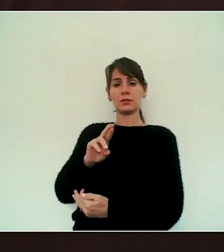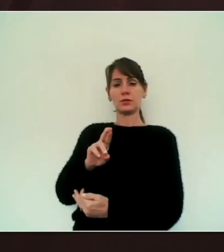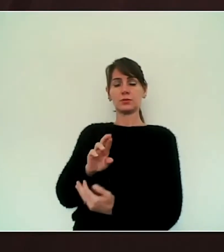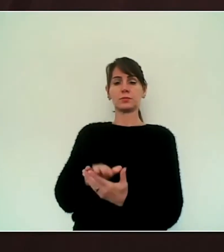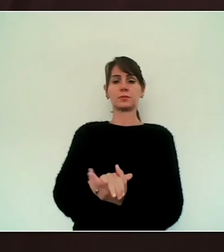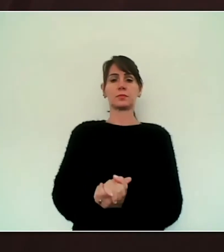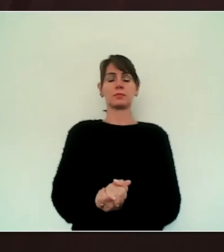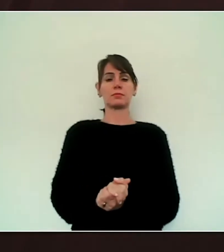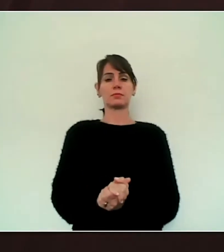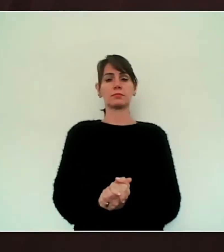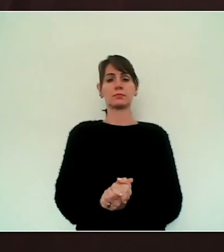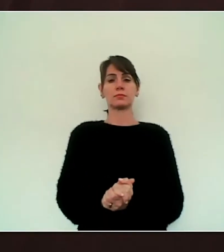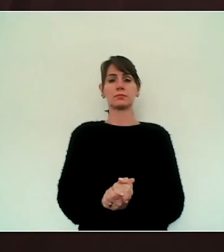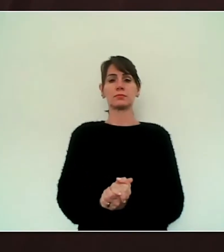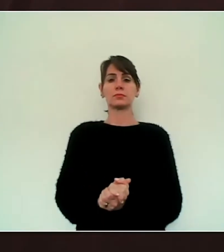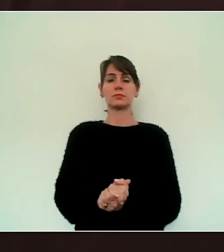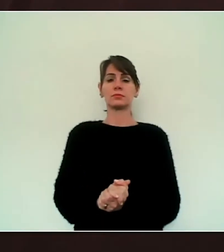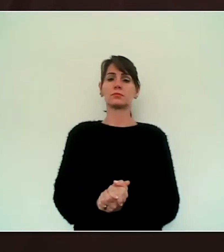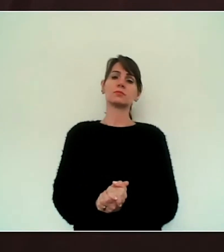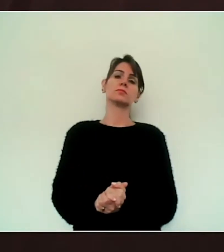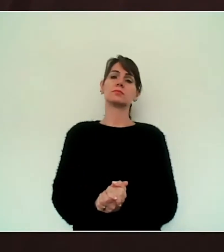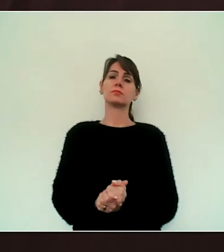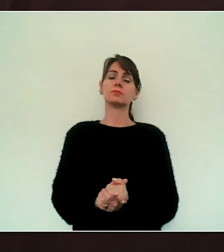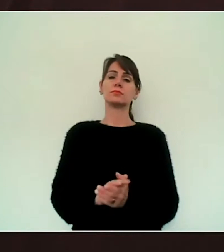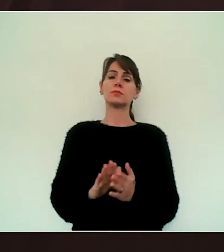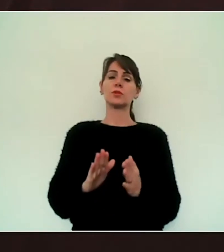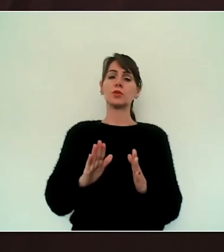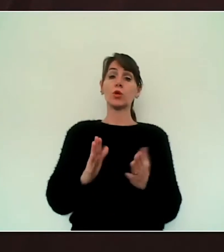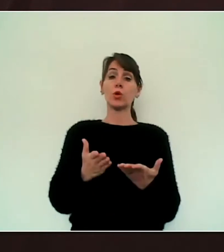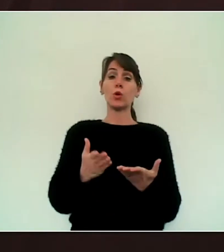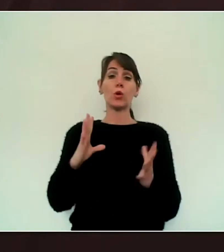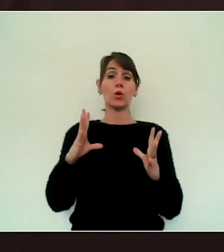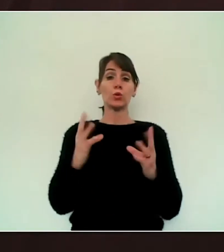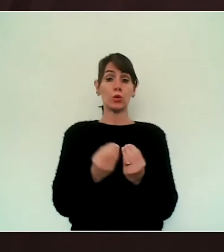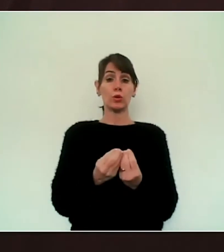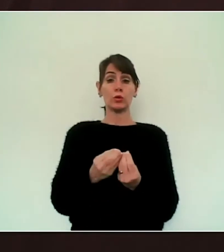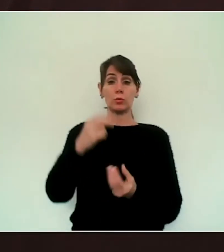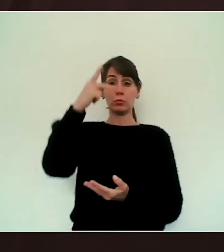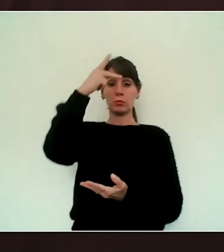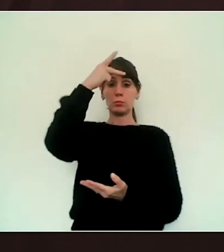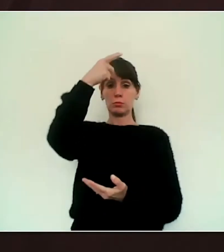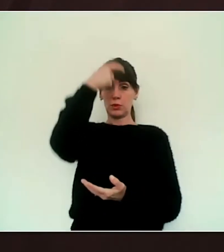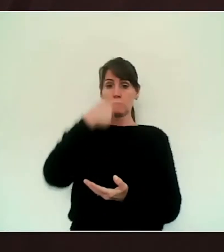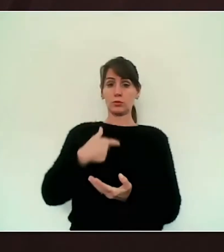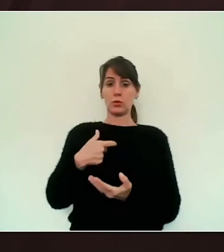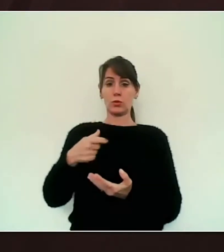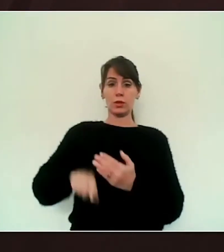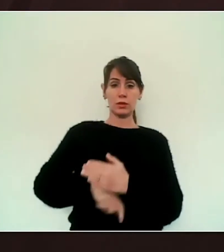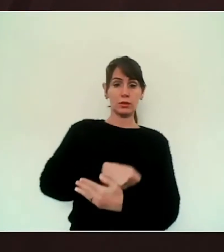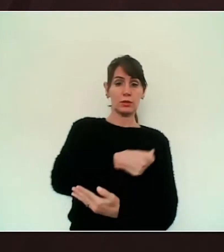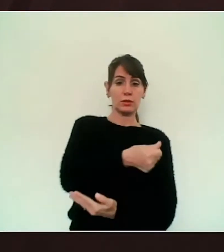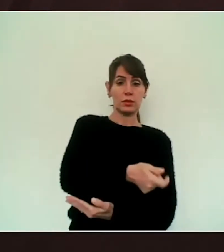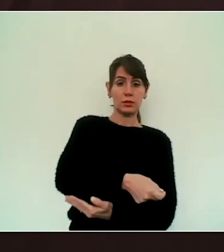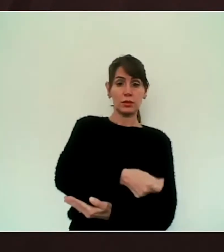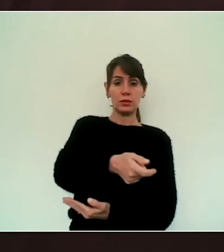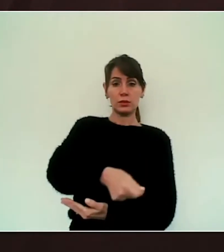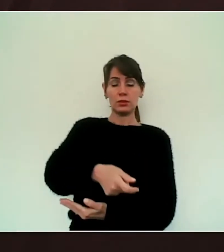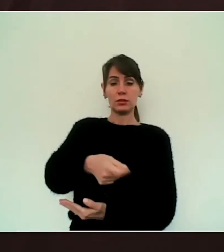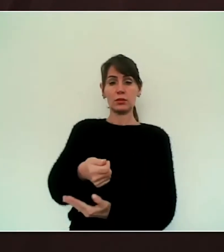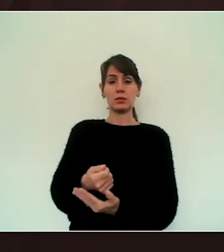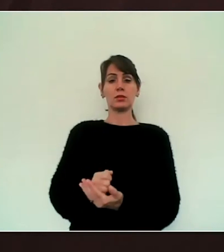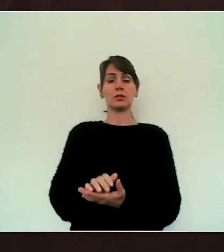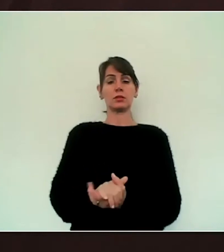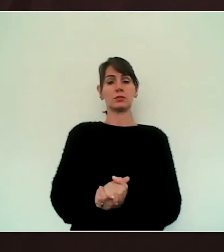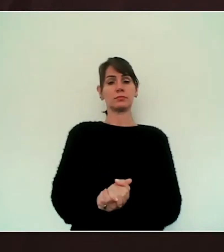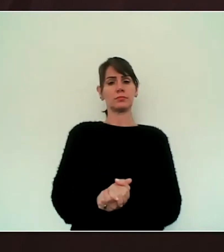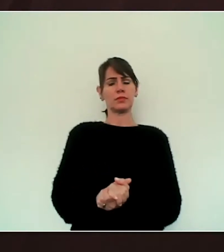semear. E você sabe que todo lavrador que semeia, o que o lavrador espera?